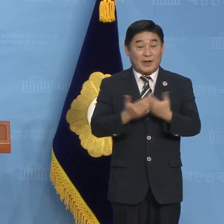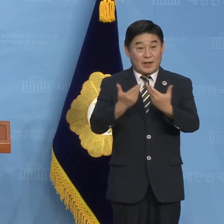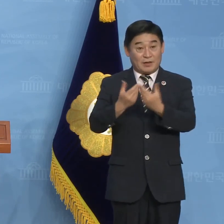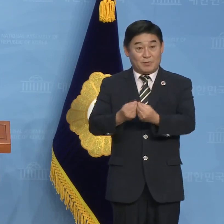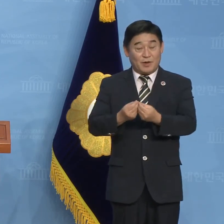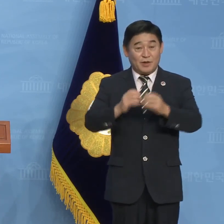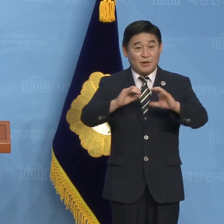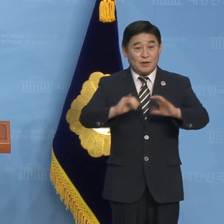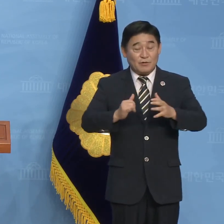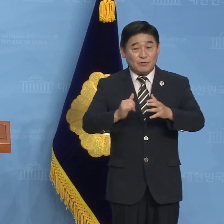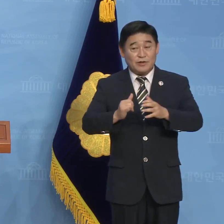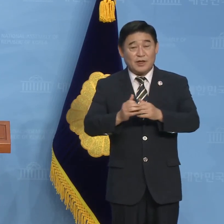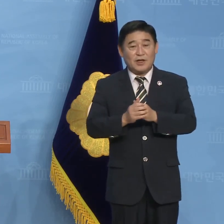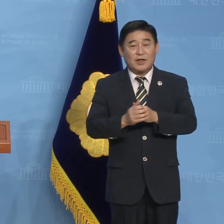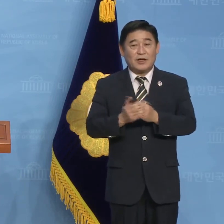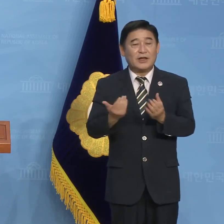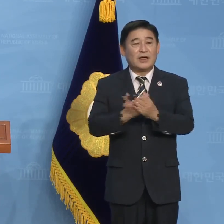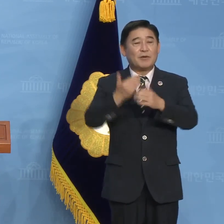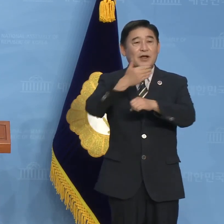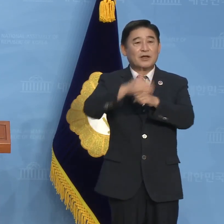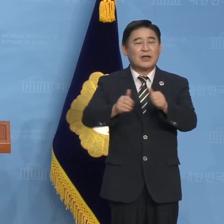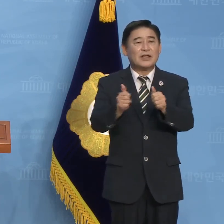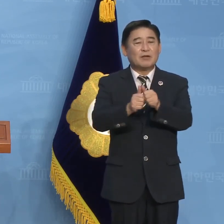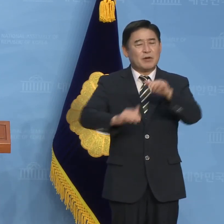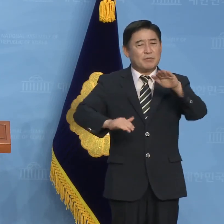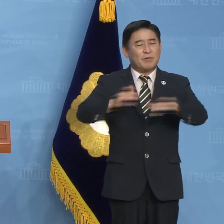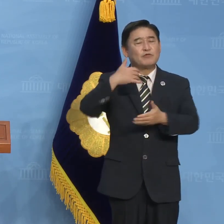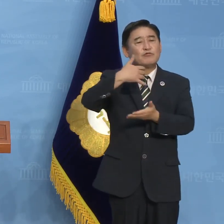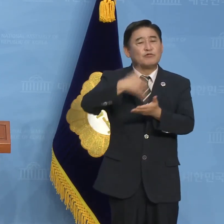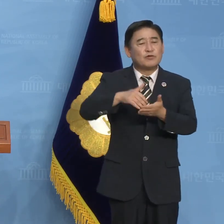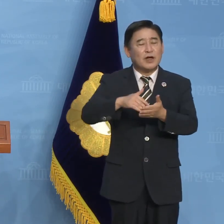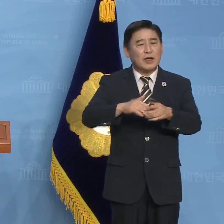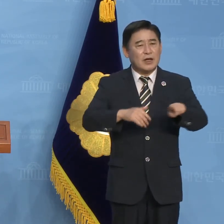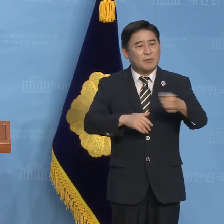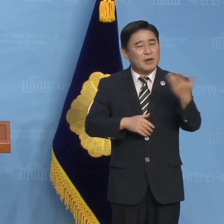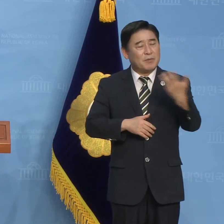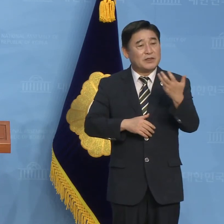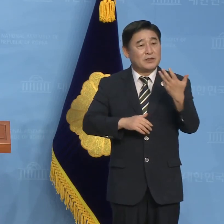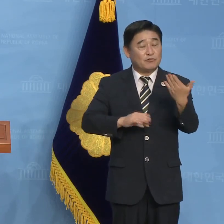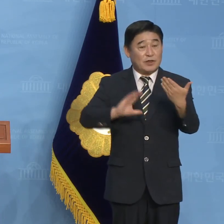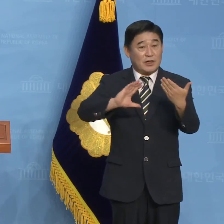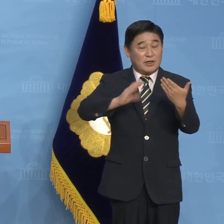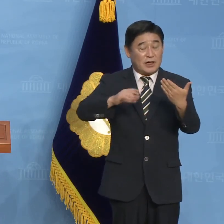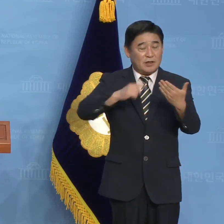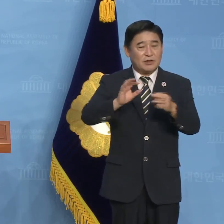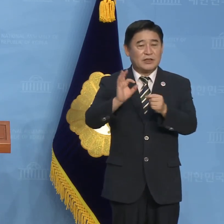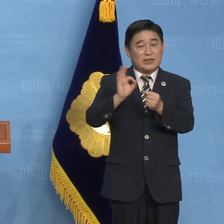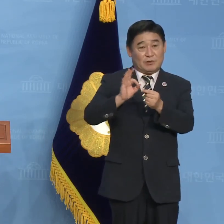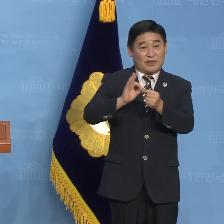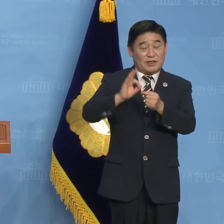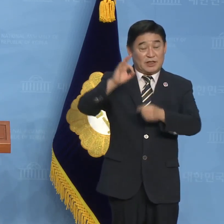들면 국제연합개발계획의 성불평등 지수가 189개국 중 10위,